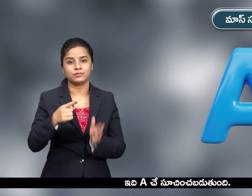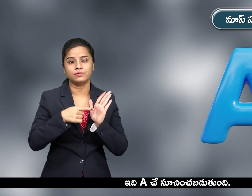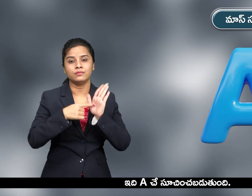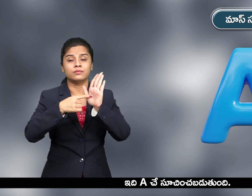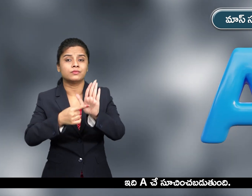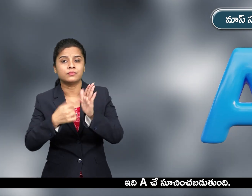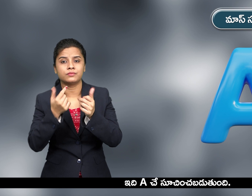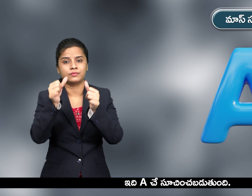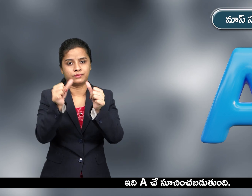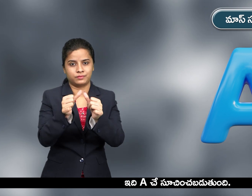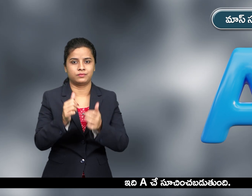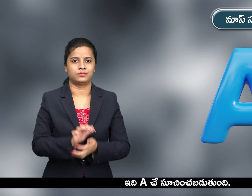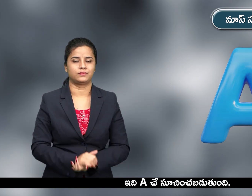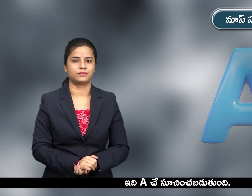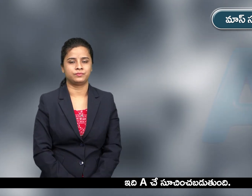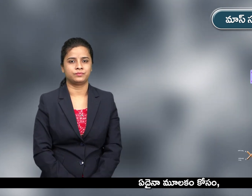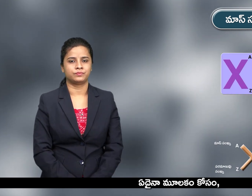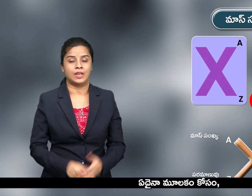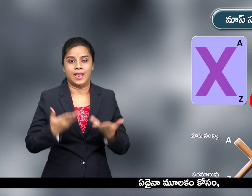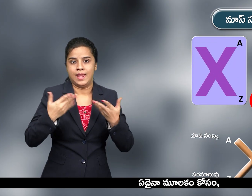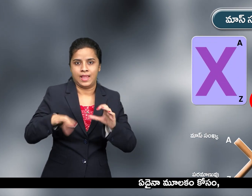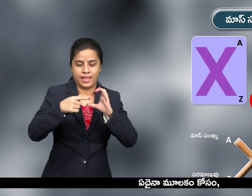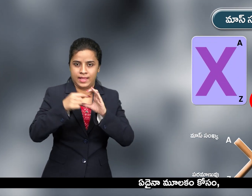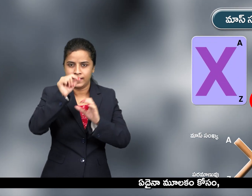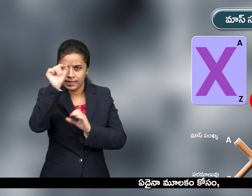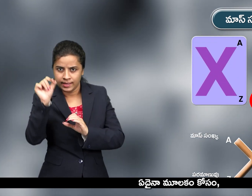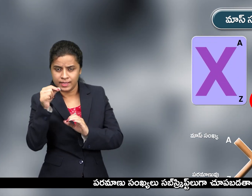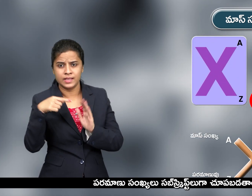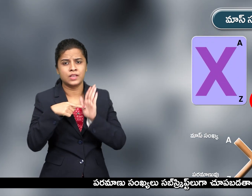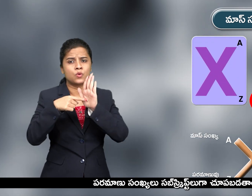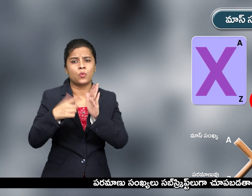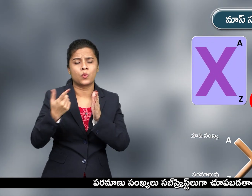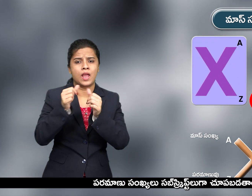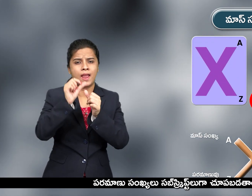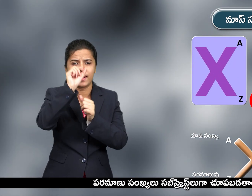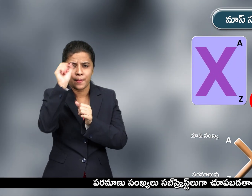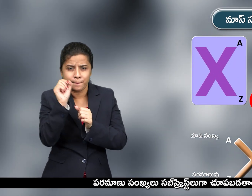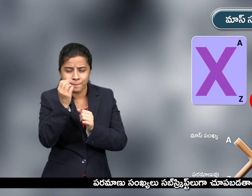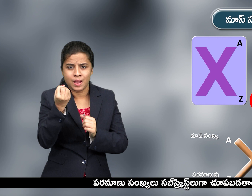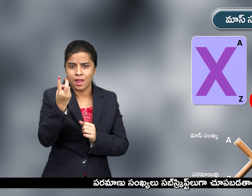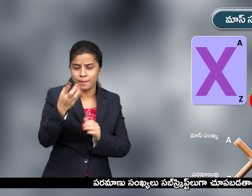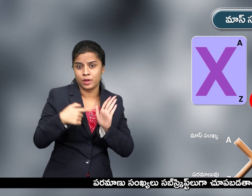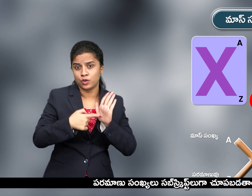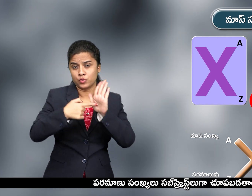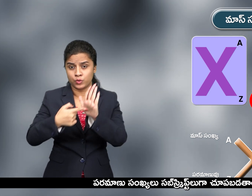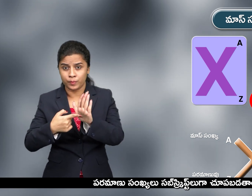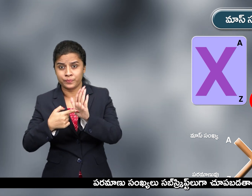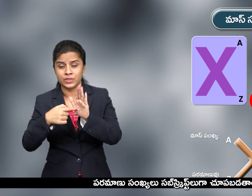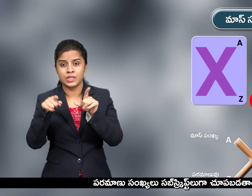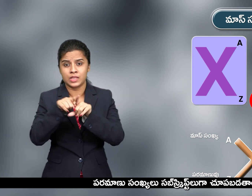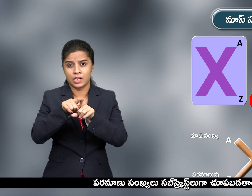ఇది ఏ చే సూచించబడుతుంది. ఏదైనా మూలకం కోసం పరమాణు సంఖ్యలు